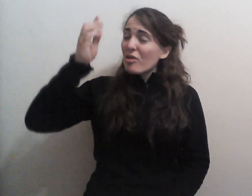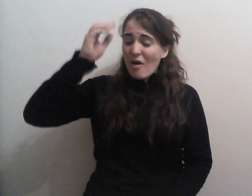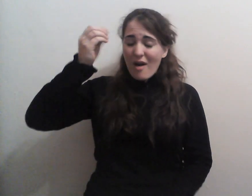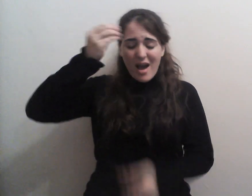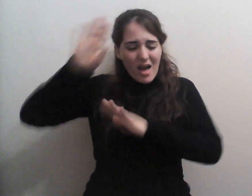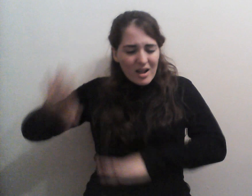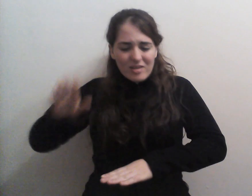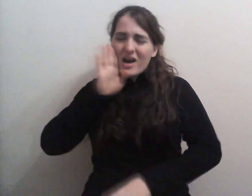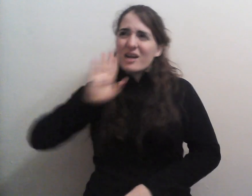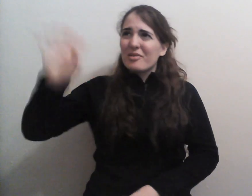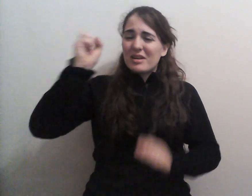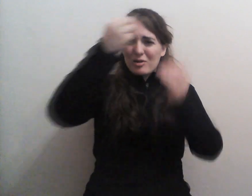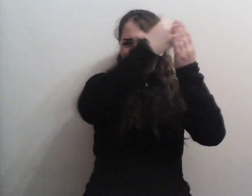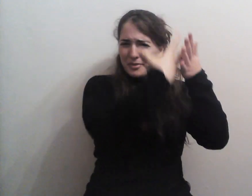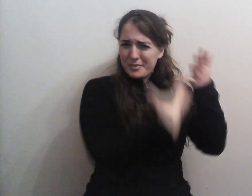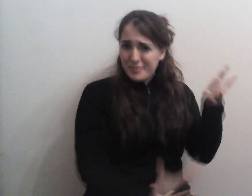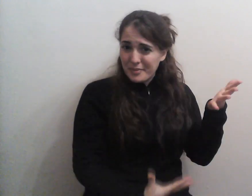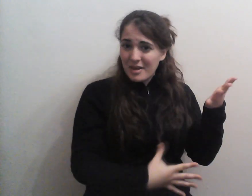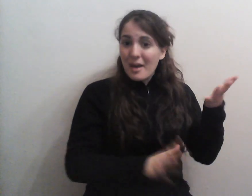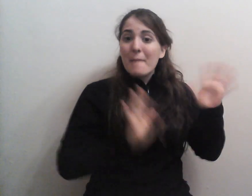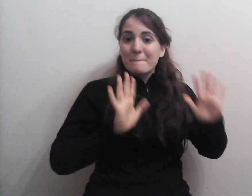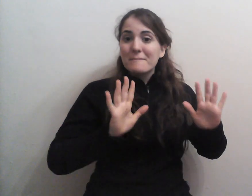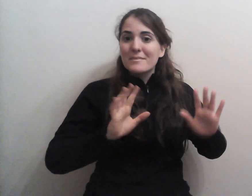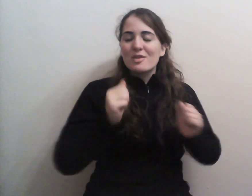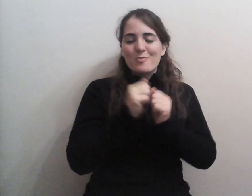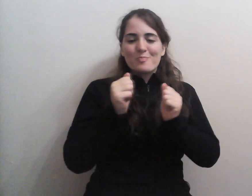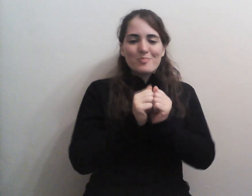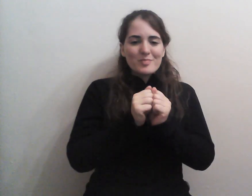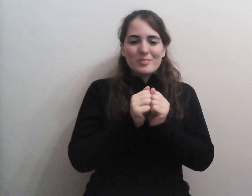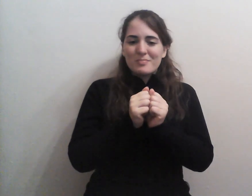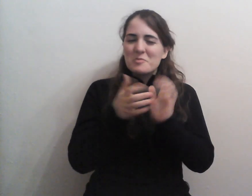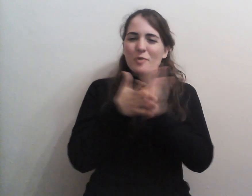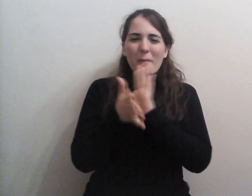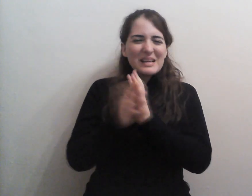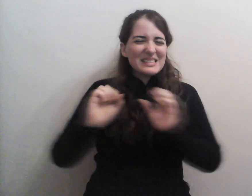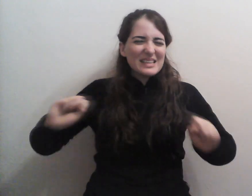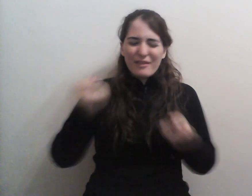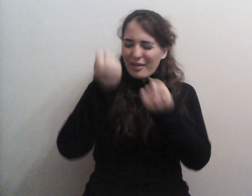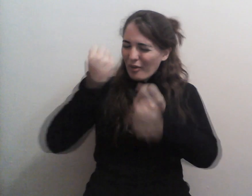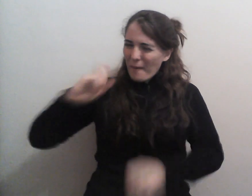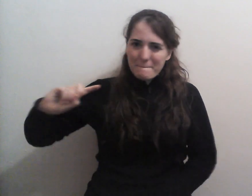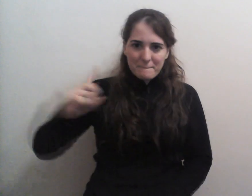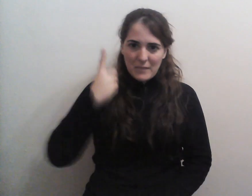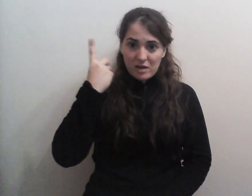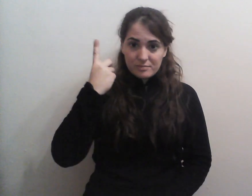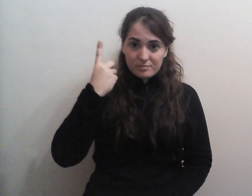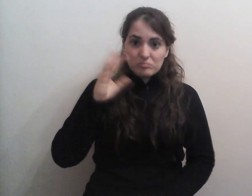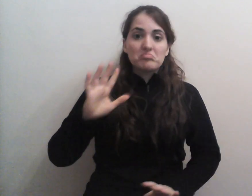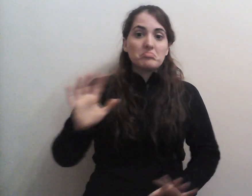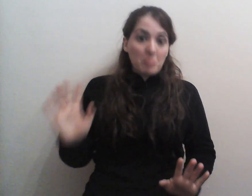la salvación es la mayor motivación de todas. No obstante, hay un sinfín de otros beneficios que Dios nos